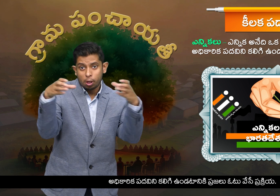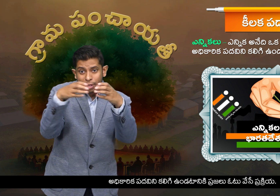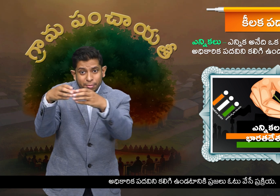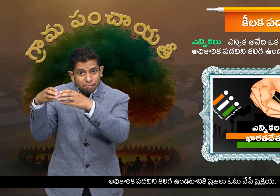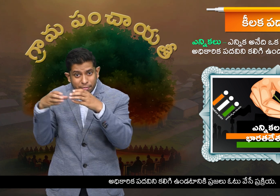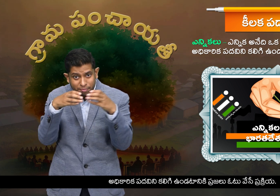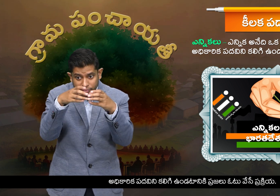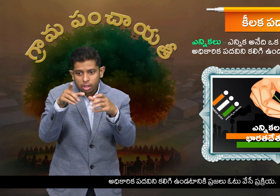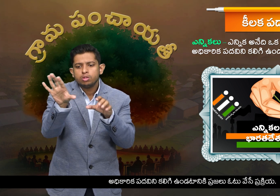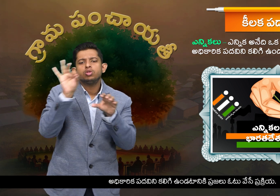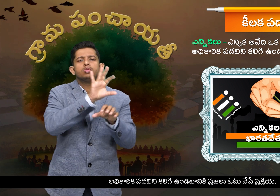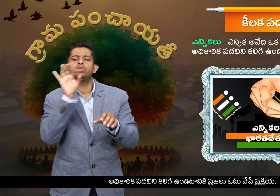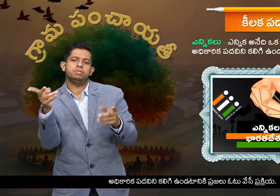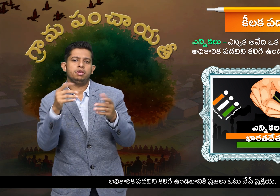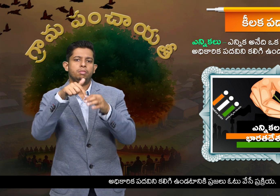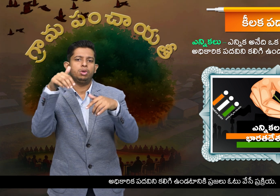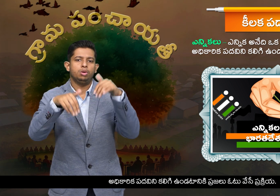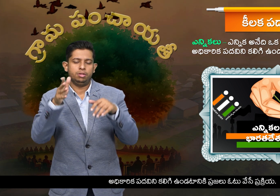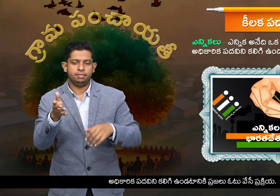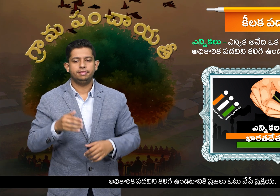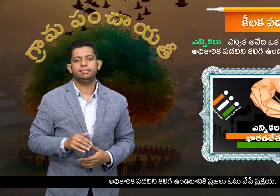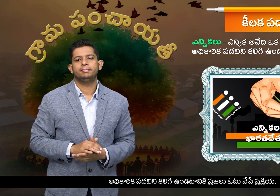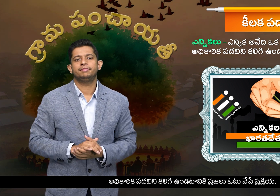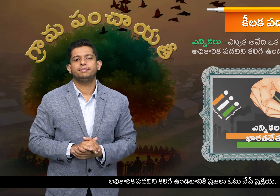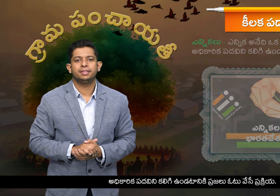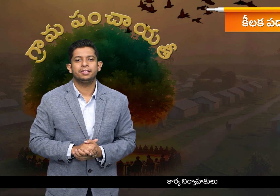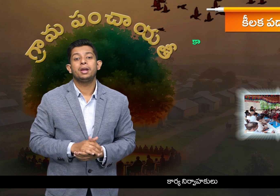ఉండటానికి ప్రజలు ఓటు వేసే ప్రక్రియ.